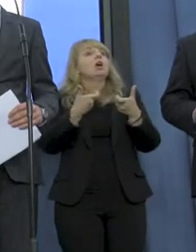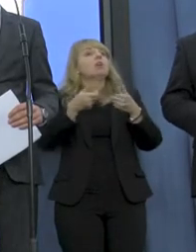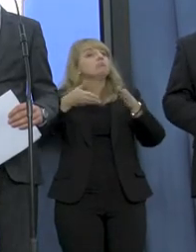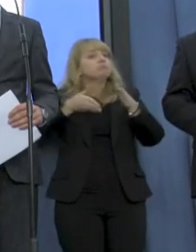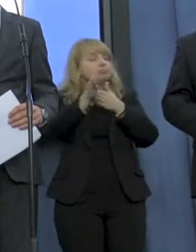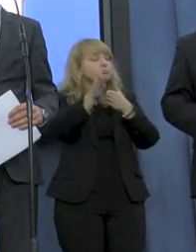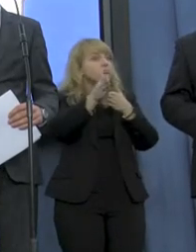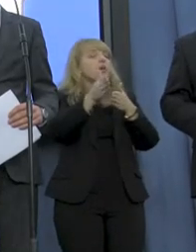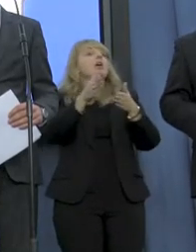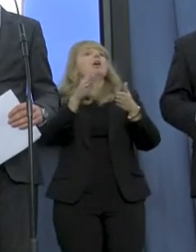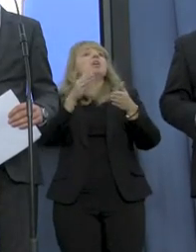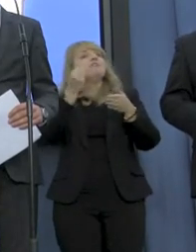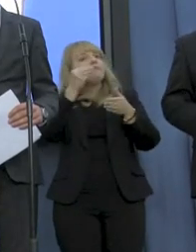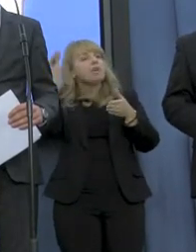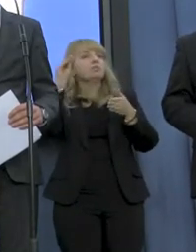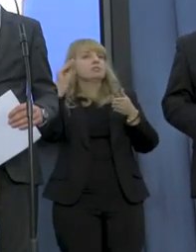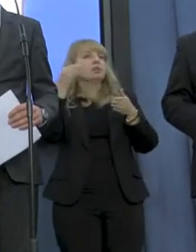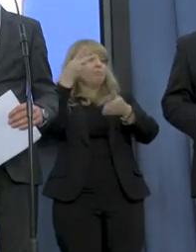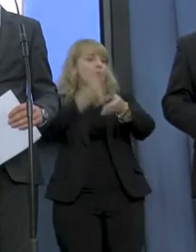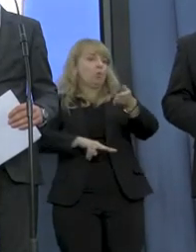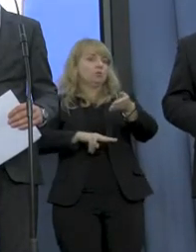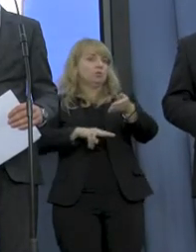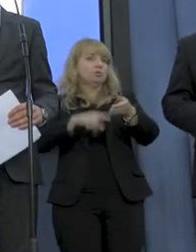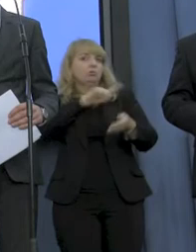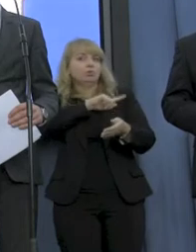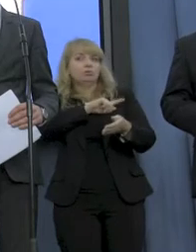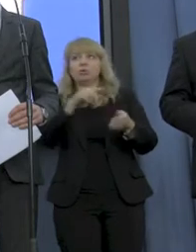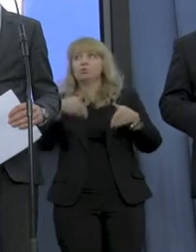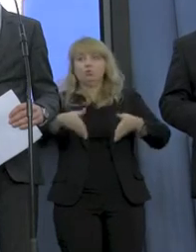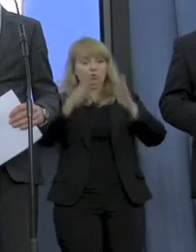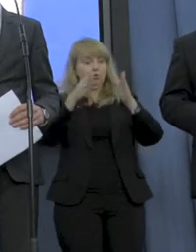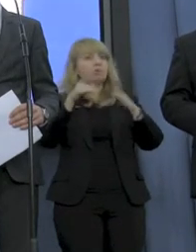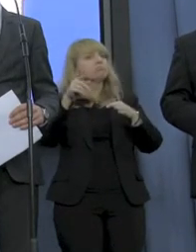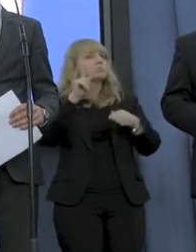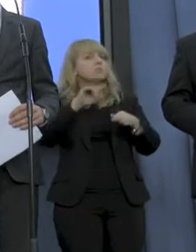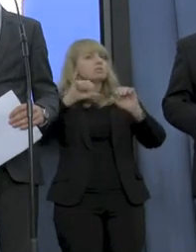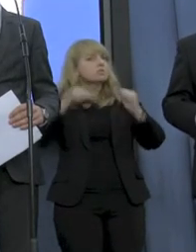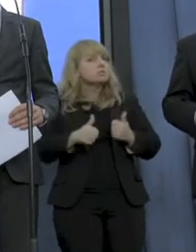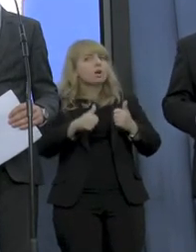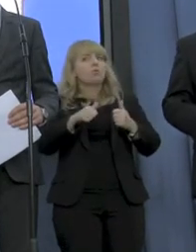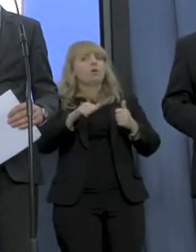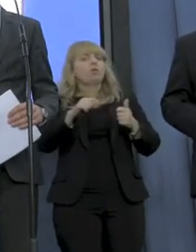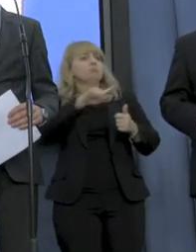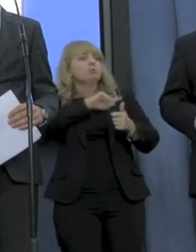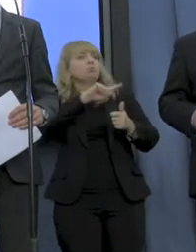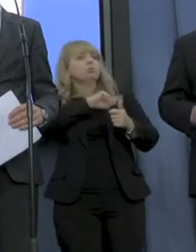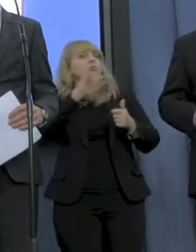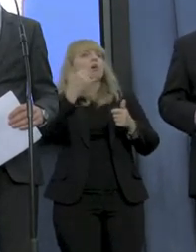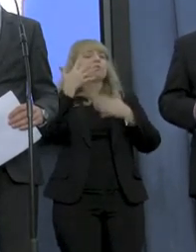wypuścić, mówiąc kolokwialnie, więcej patroli na nasze drogi, aby oni na bieżąco mogli sprawdzać